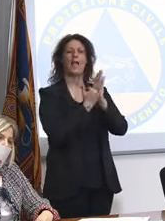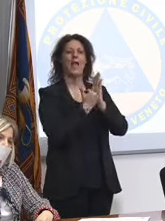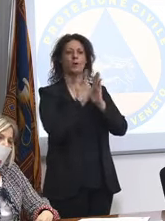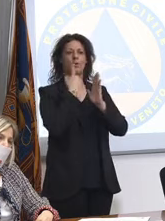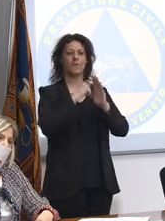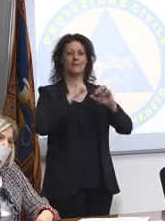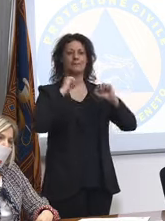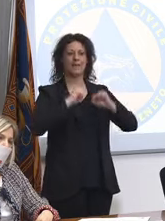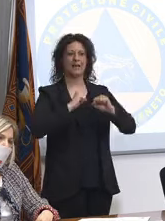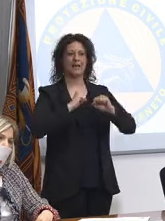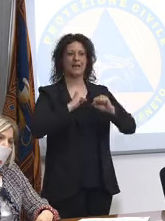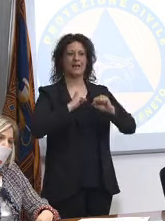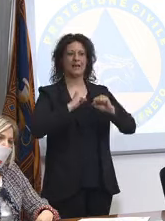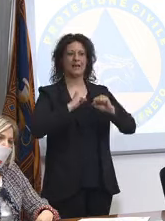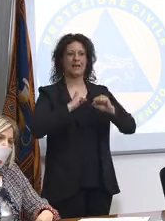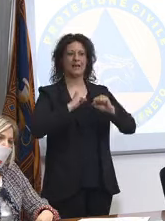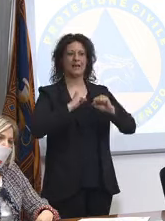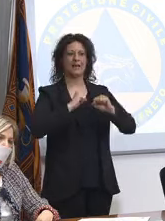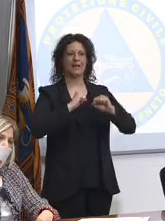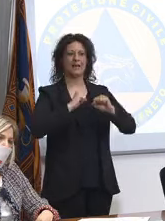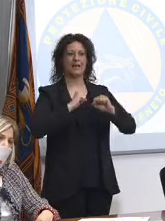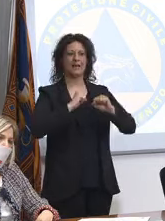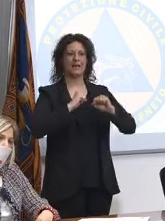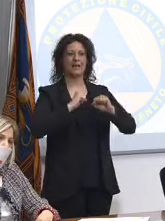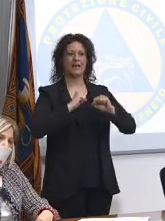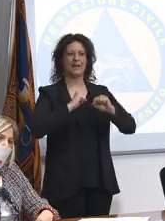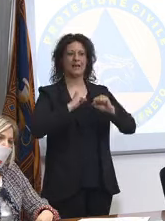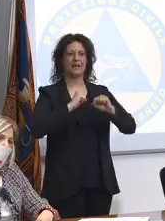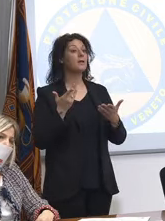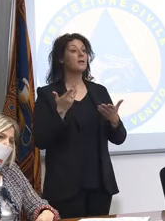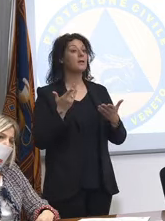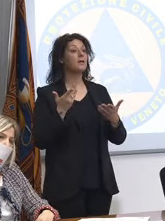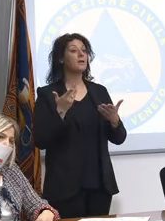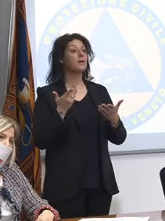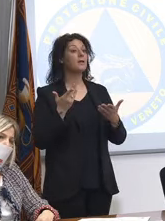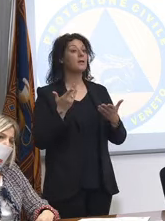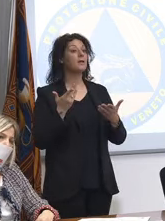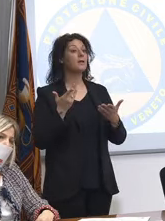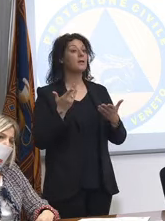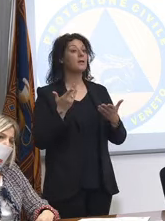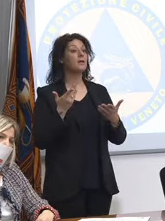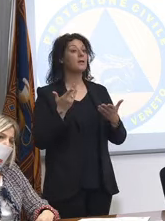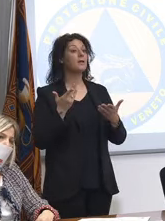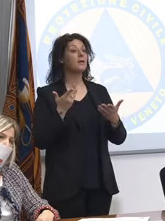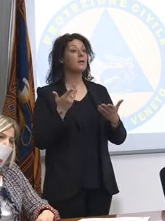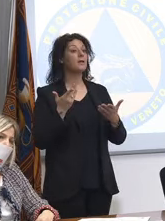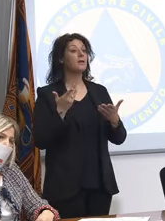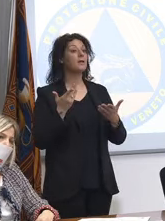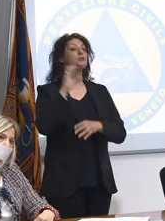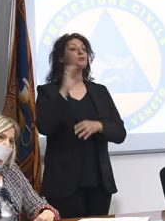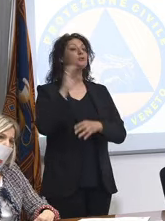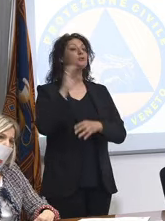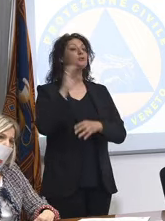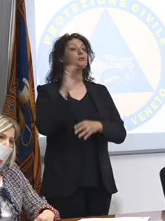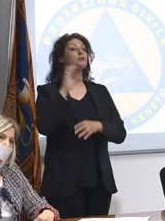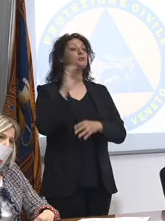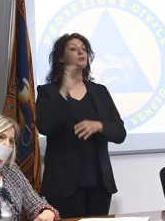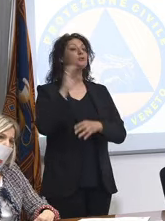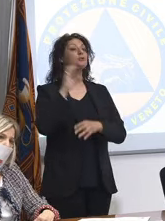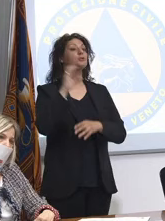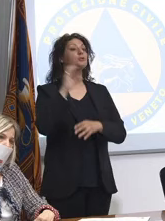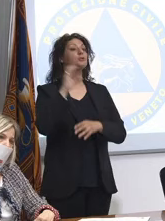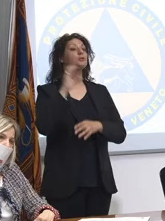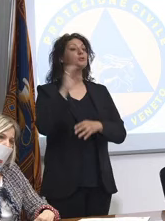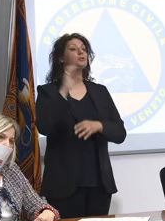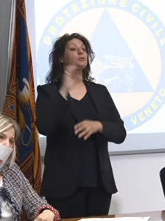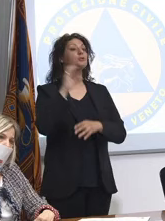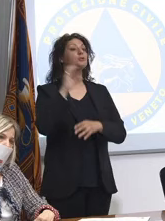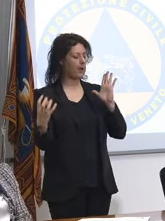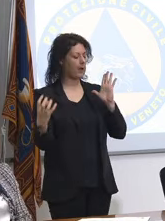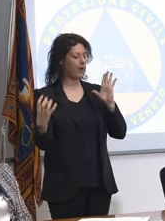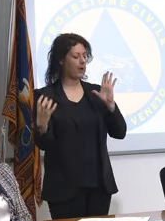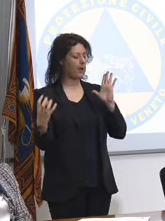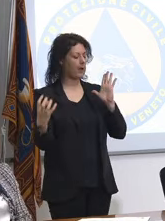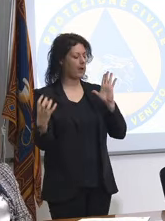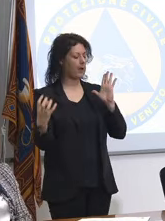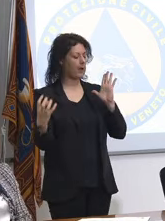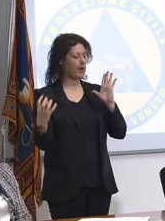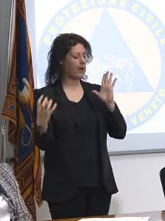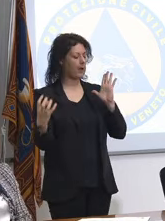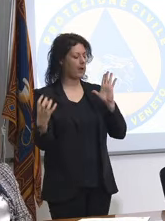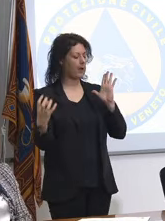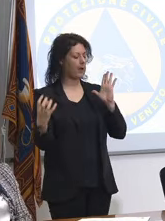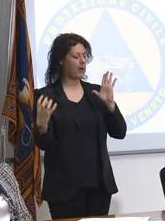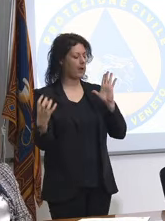Il professor Crisanti è uscito oggi con una dichiarazione riportata dalle agenzie di stampa in cui dice che il